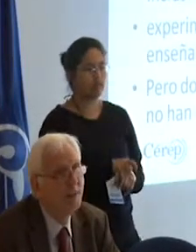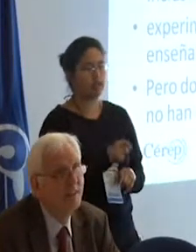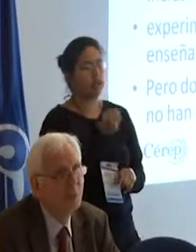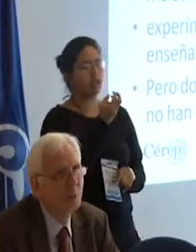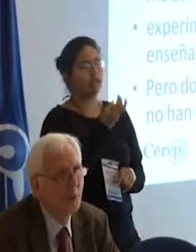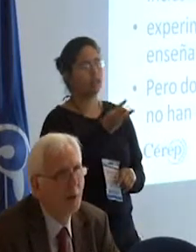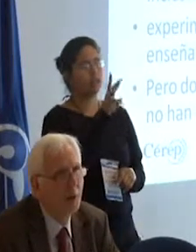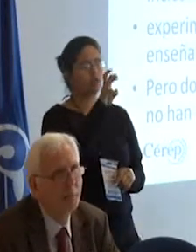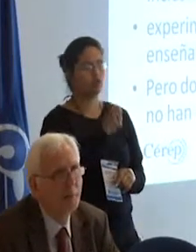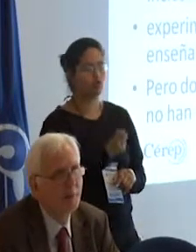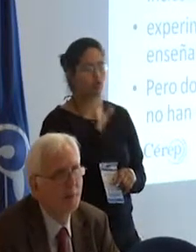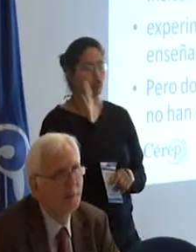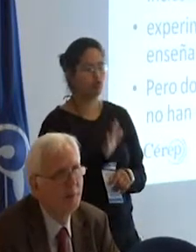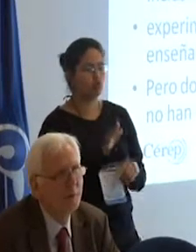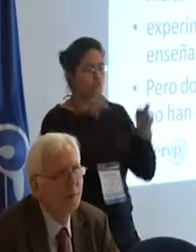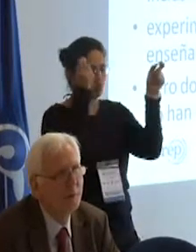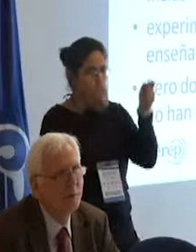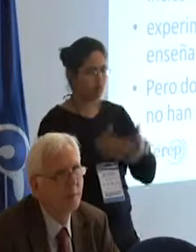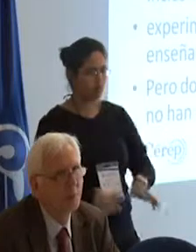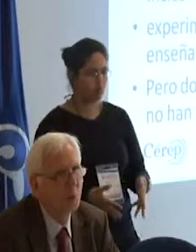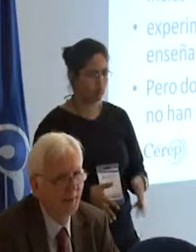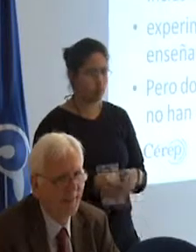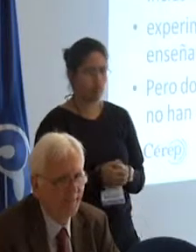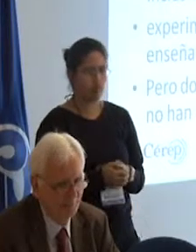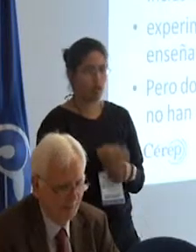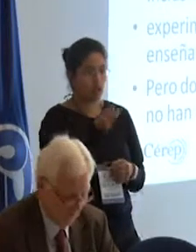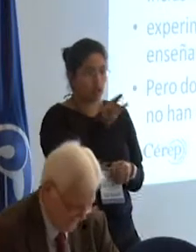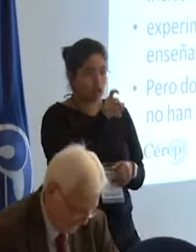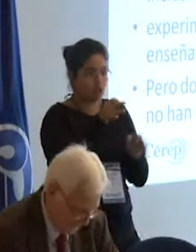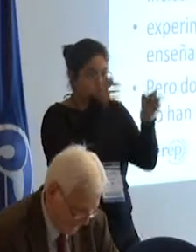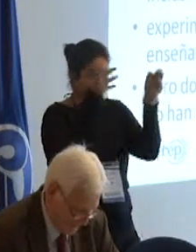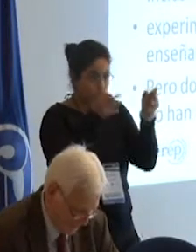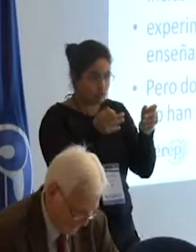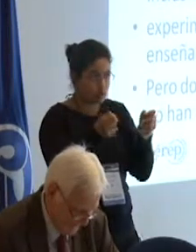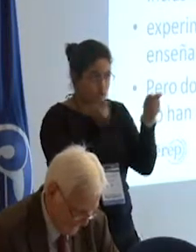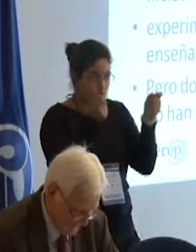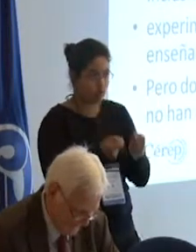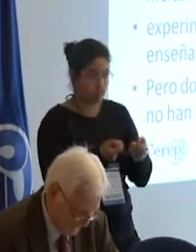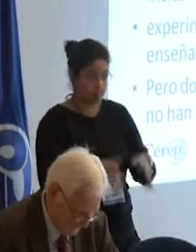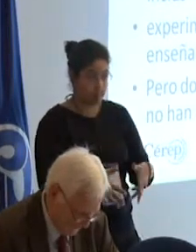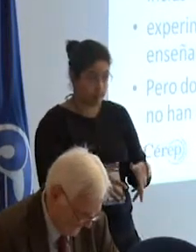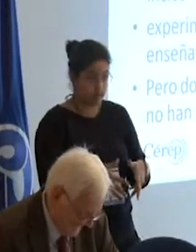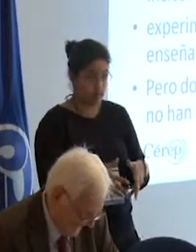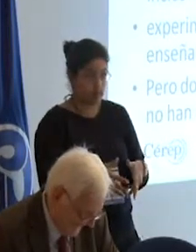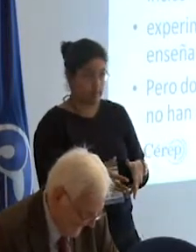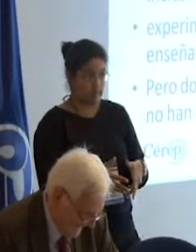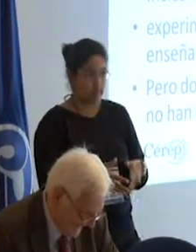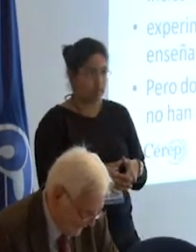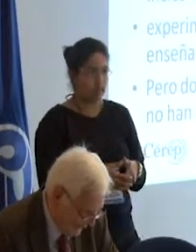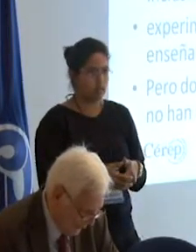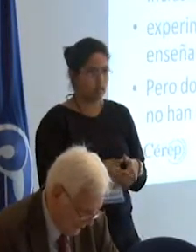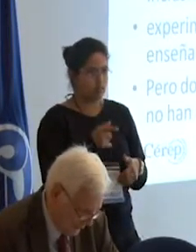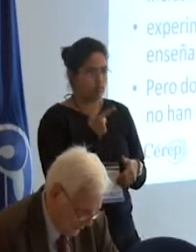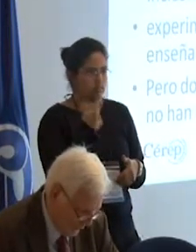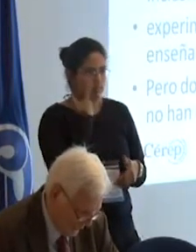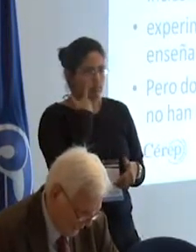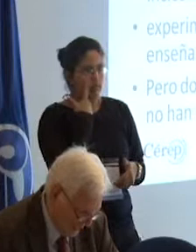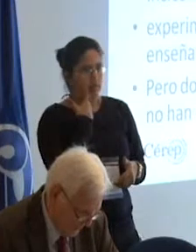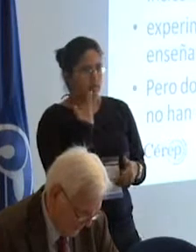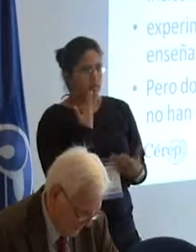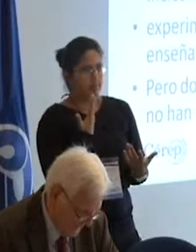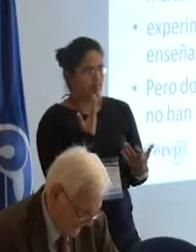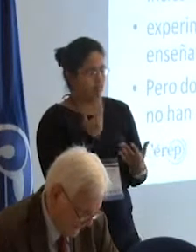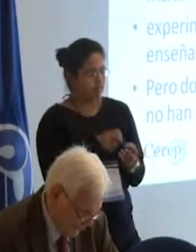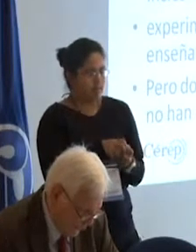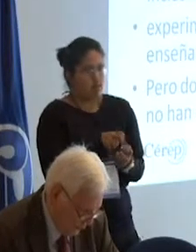promedio. Ella añade que 18 de promedio, o sea, sí, ella está aterrada que sea